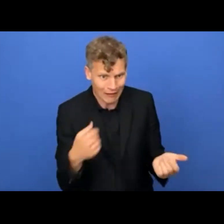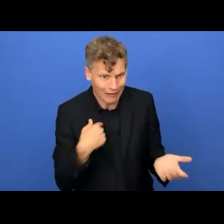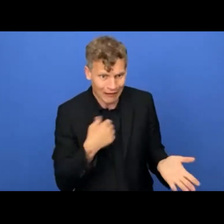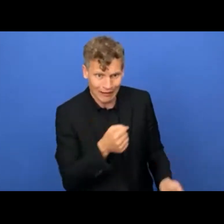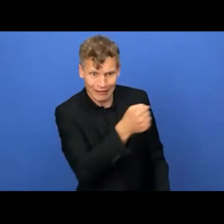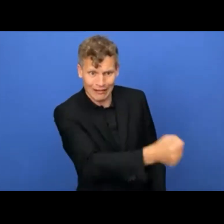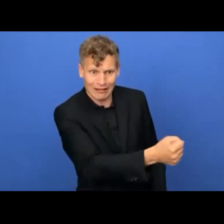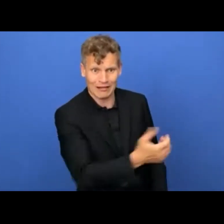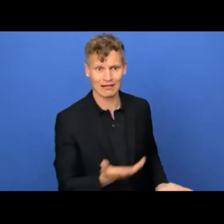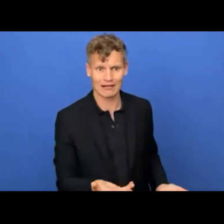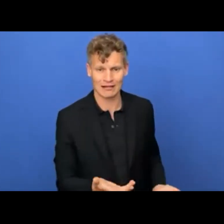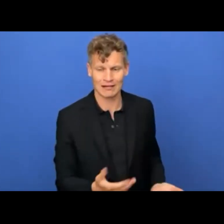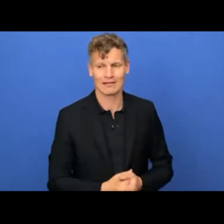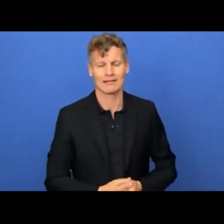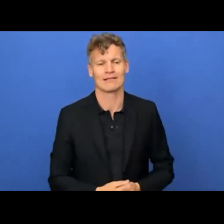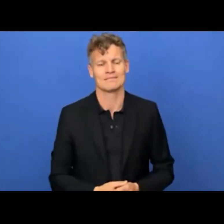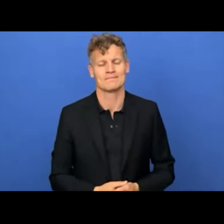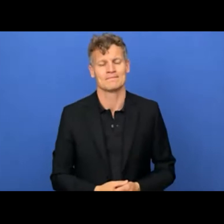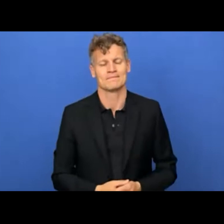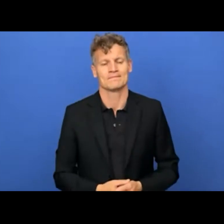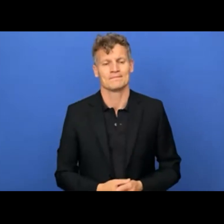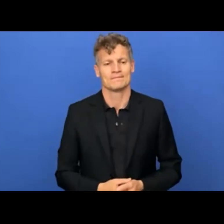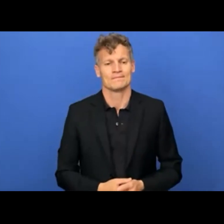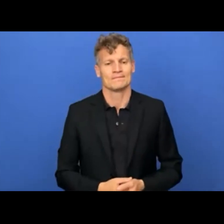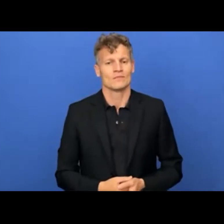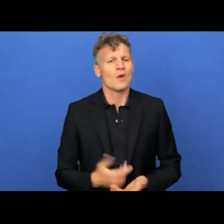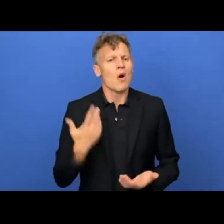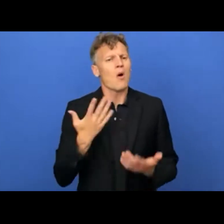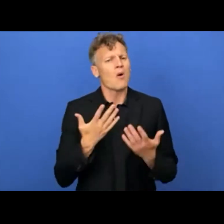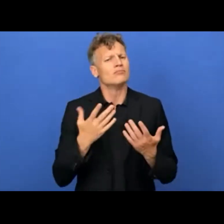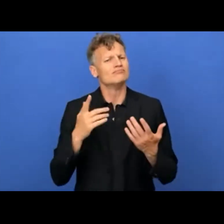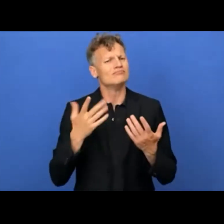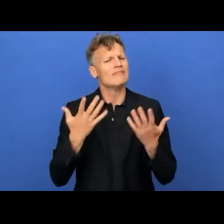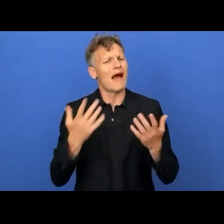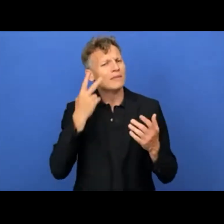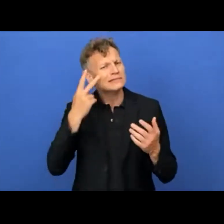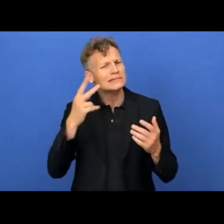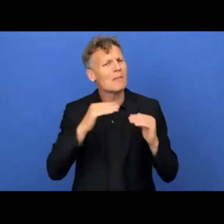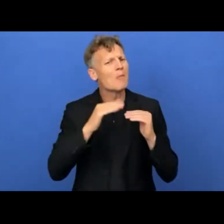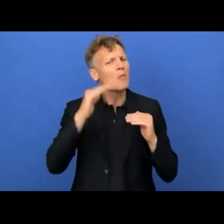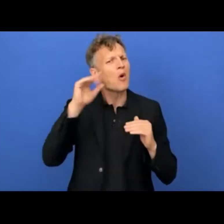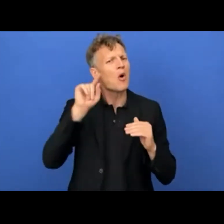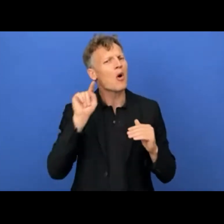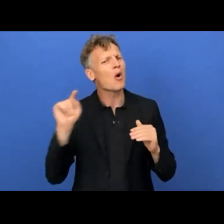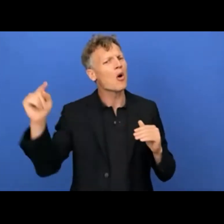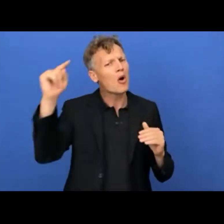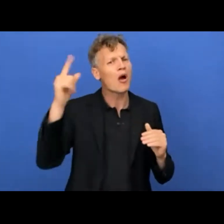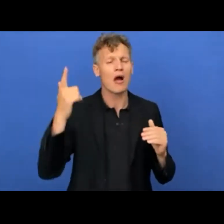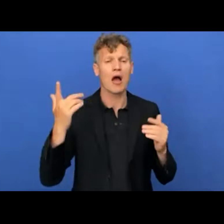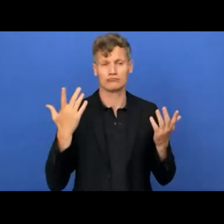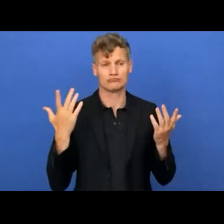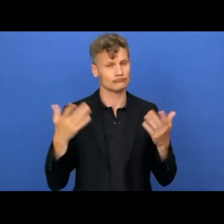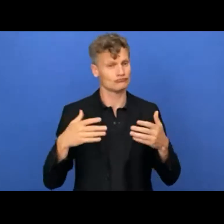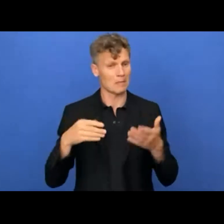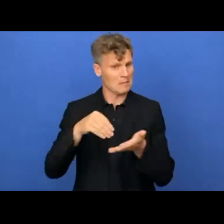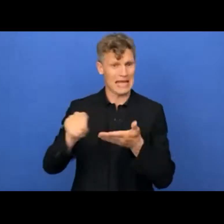les enfants les plus démunis sont laissés de côté. Dans de nouveaux pays, il y a ce mouvement vers une